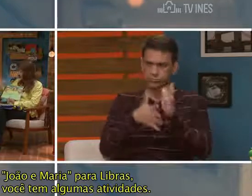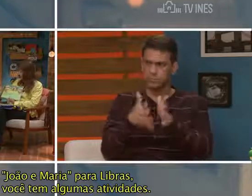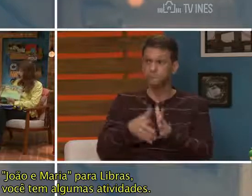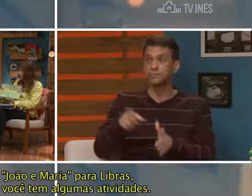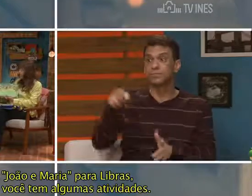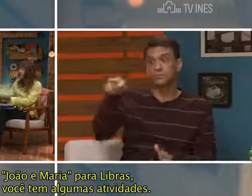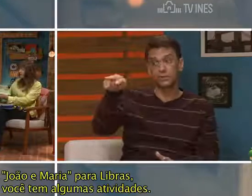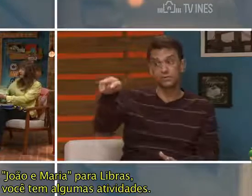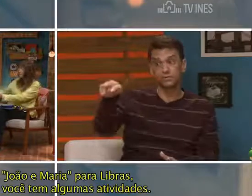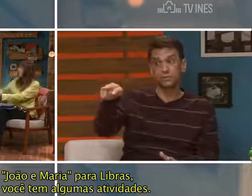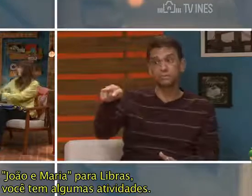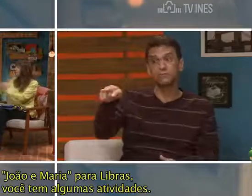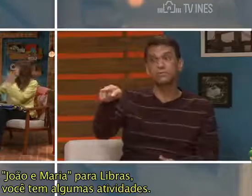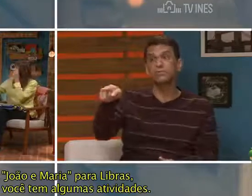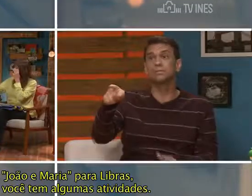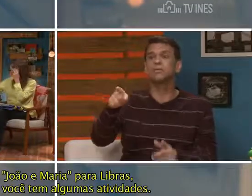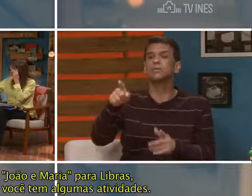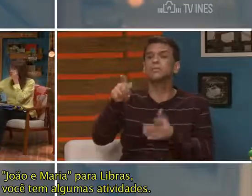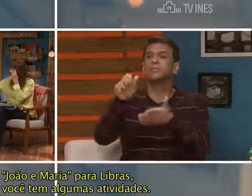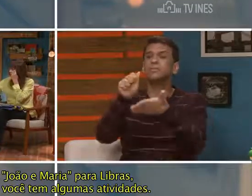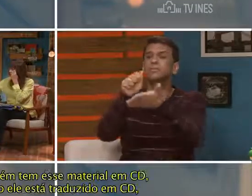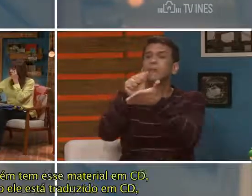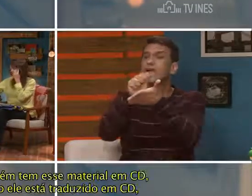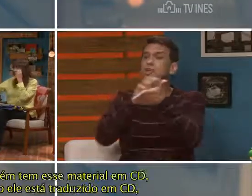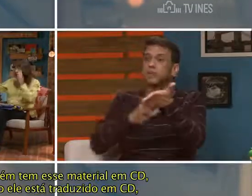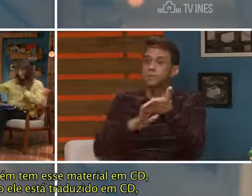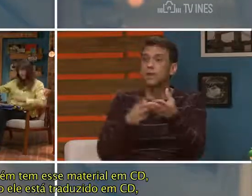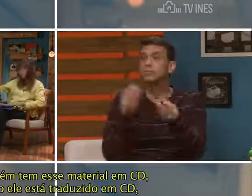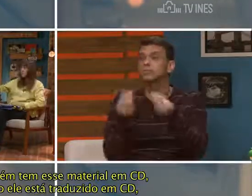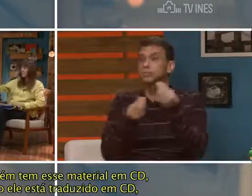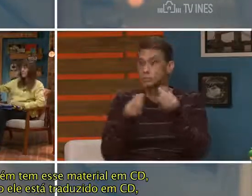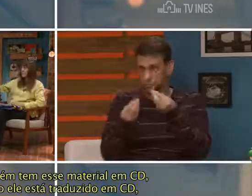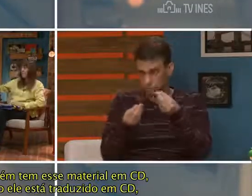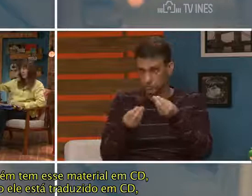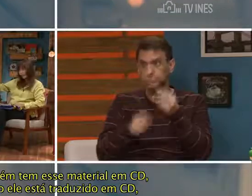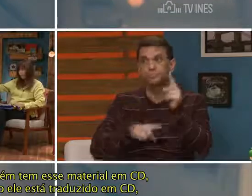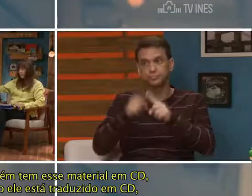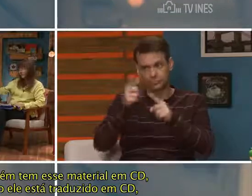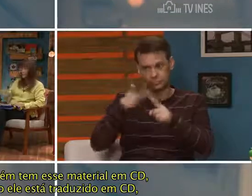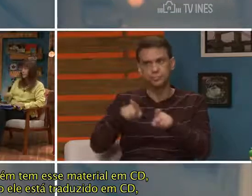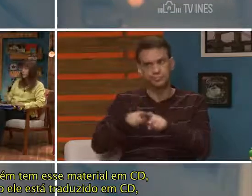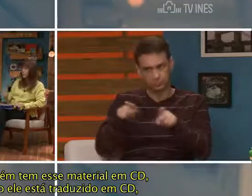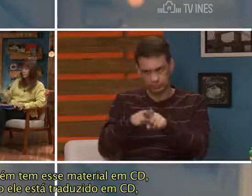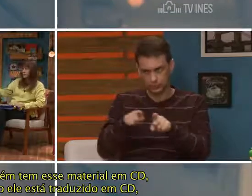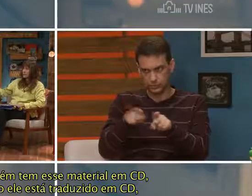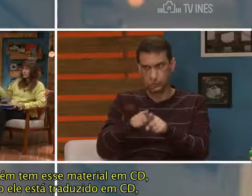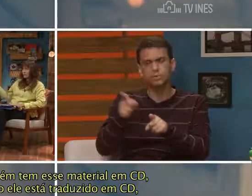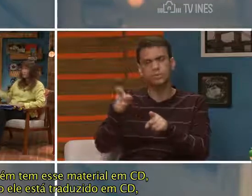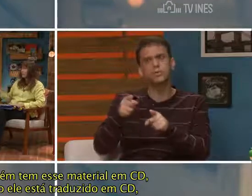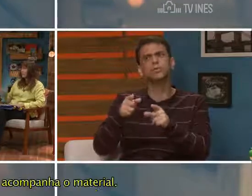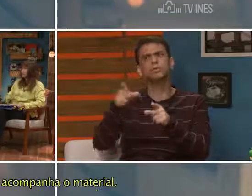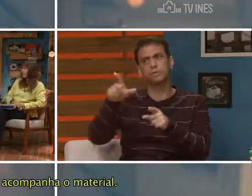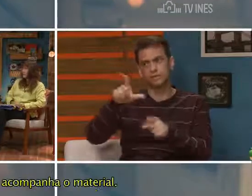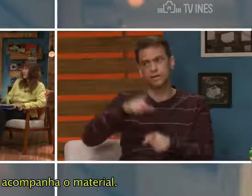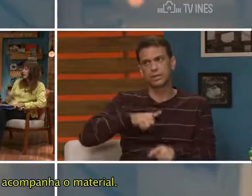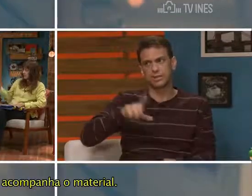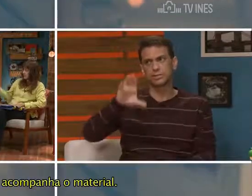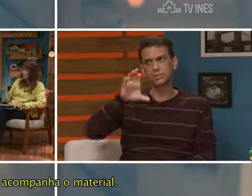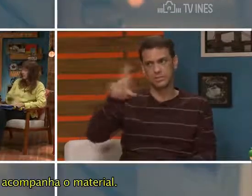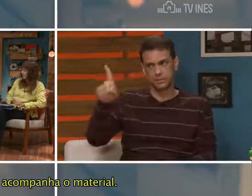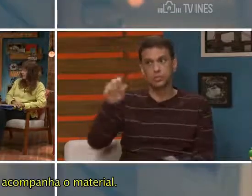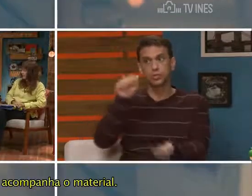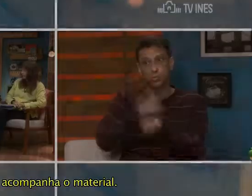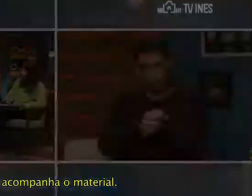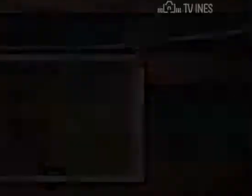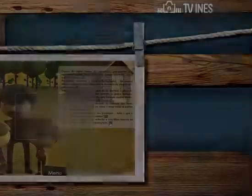Libras, e aqui você tem algumas atividades. Também tem esse material em CD, todo ele está traduzido em CD,